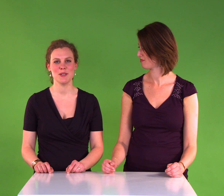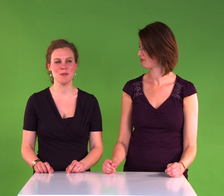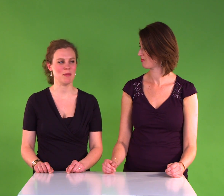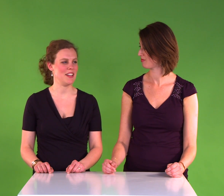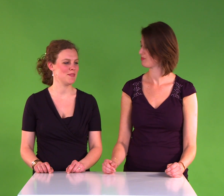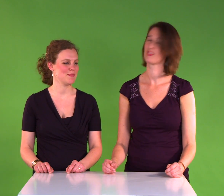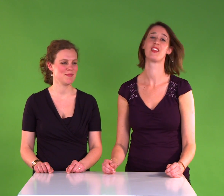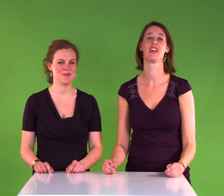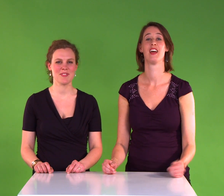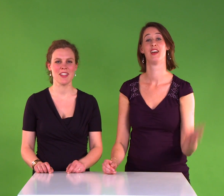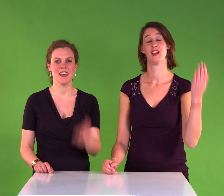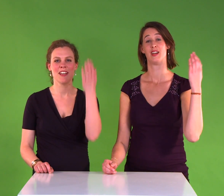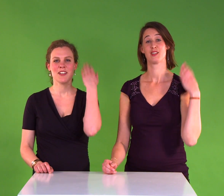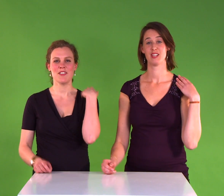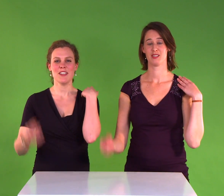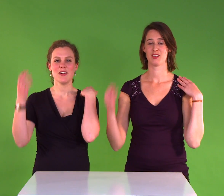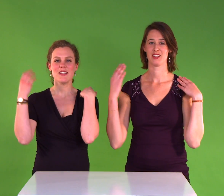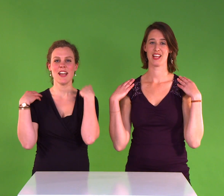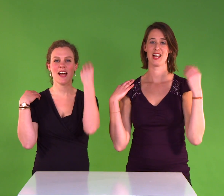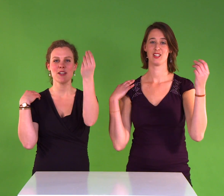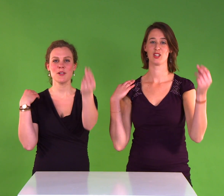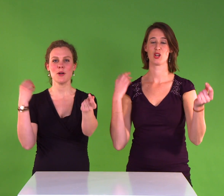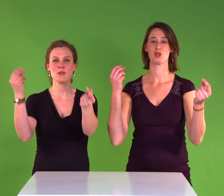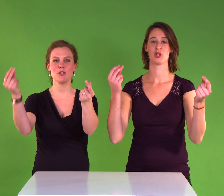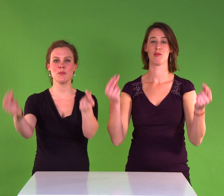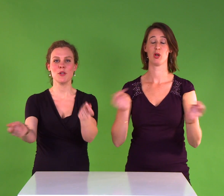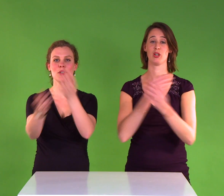Doe maar mee. Kvink vandaag een grote mug.